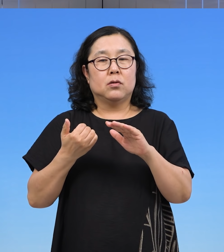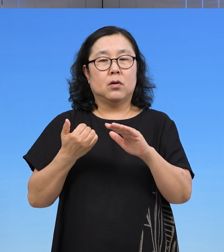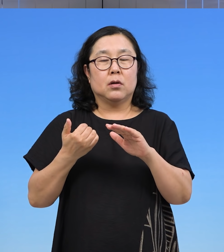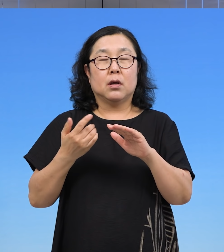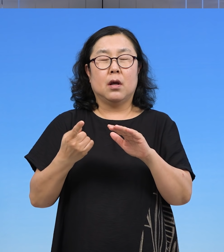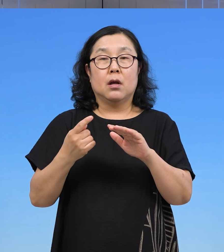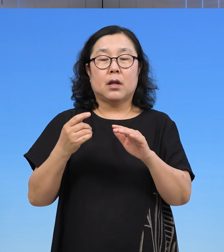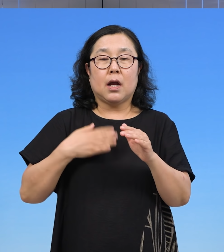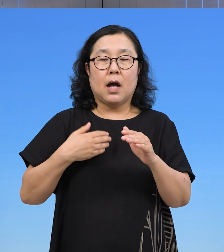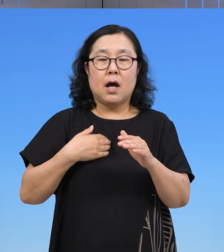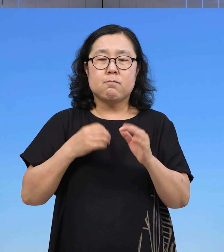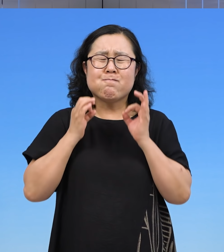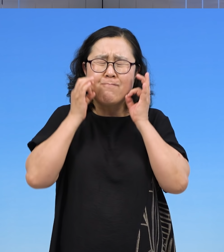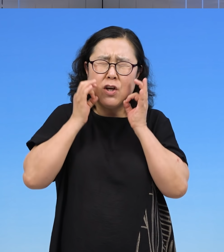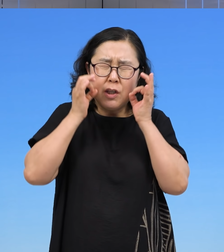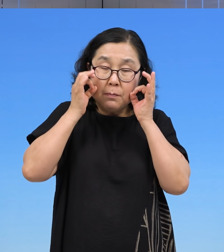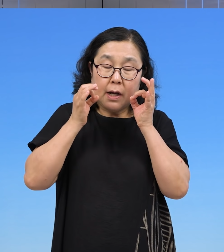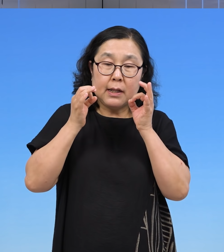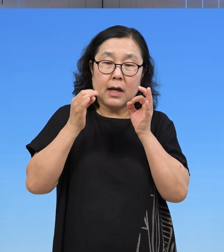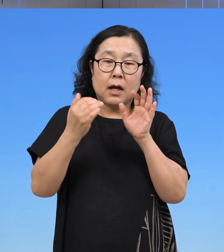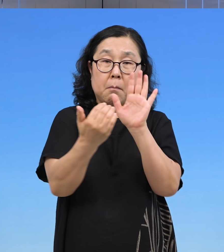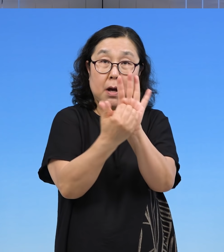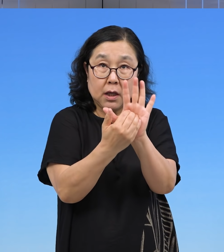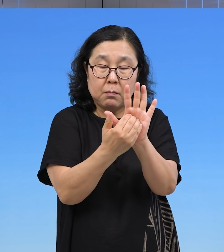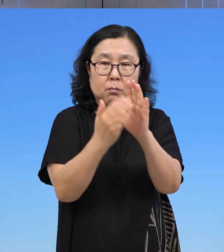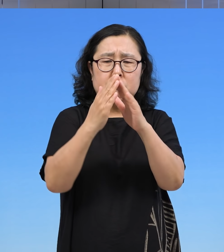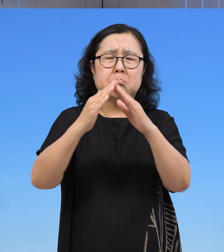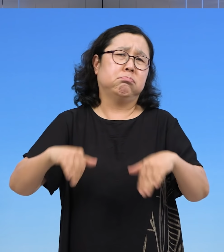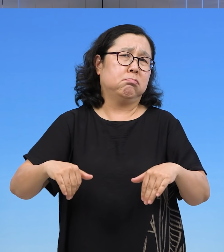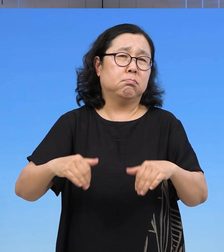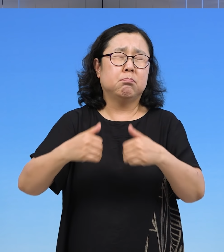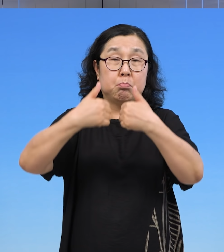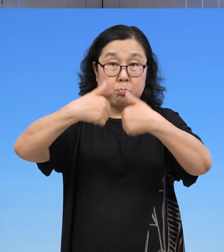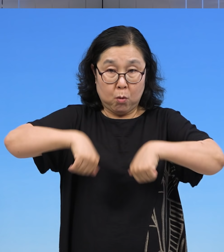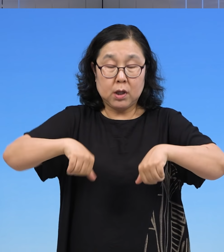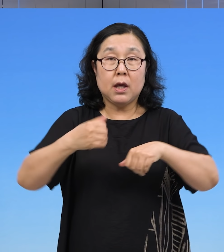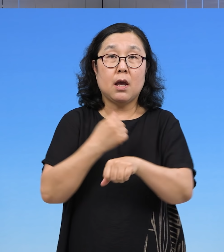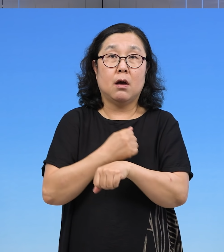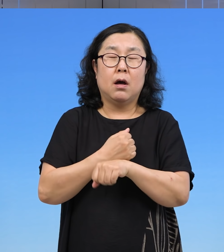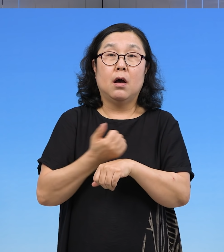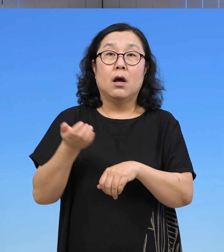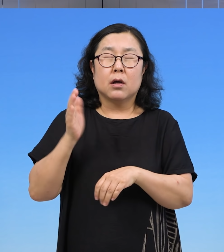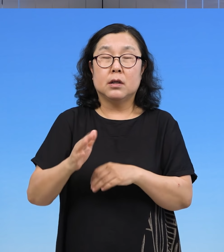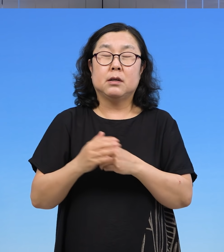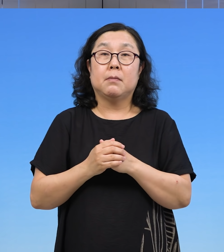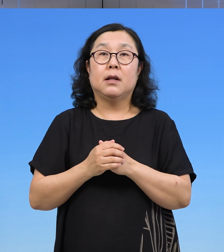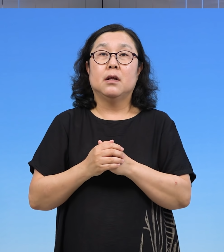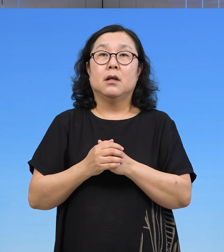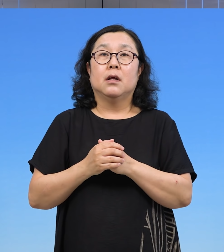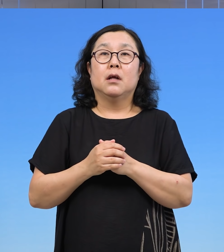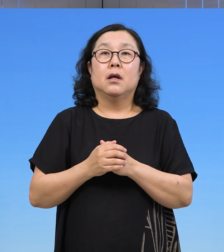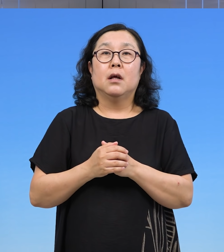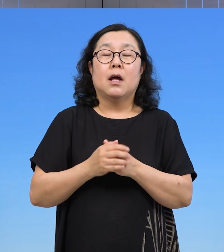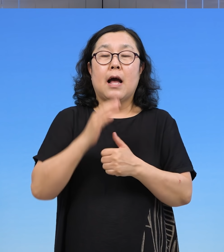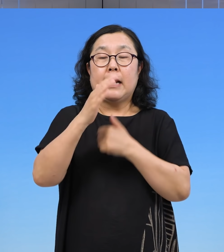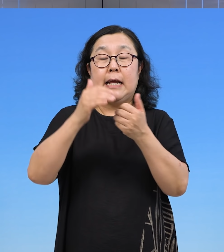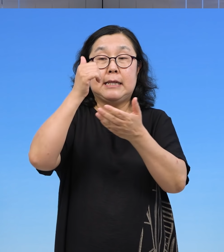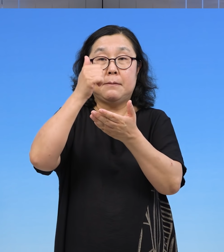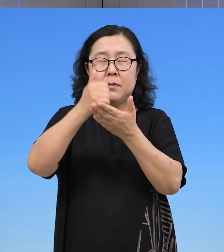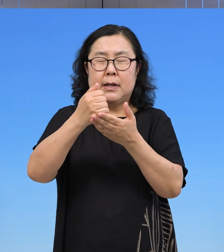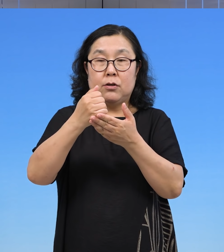이상 아무것도 없습니다 그러나 이 뚫어내는 힘이 가져다 주는 것 중에 강력한 건 우리 하나님이 우주를 창조하신